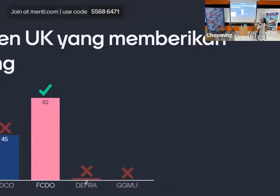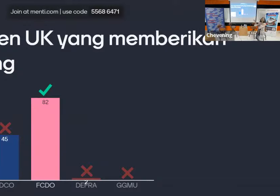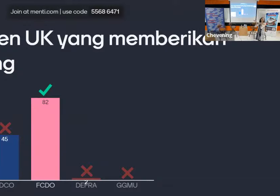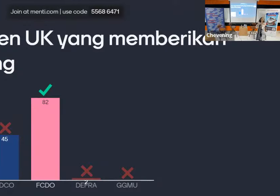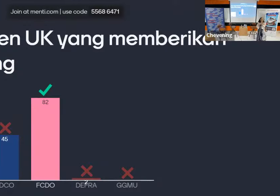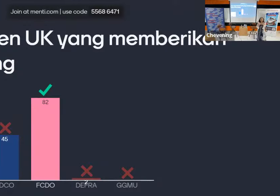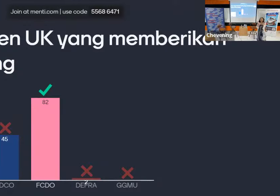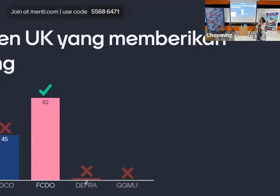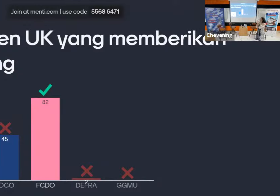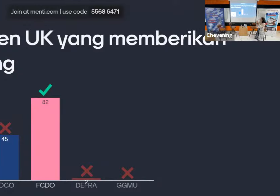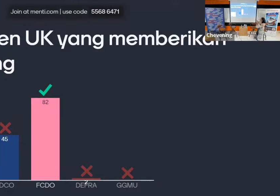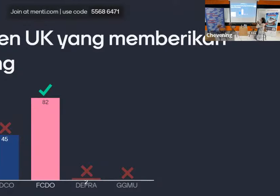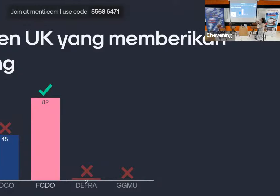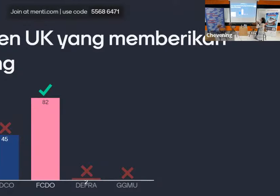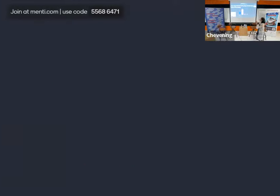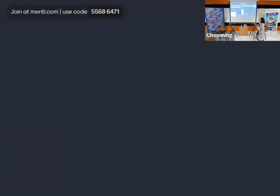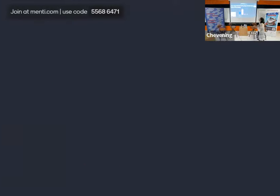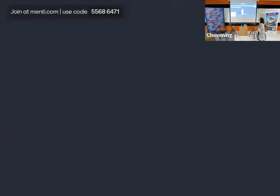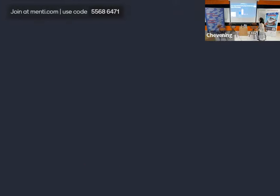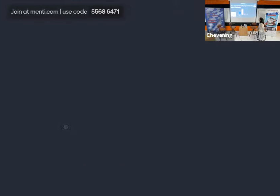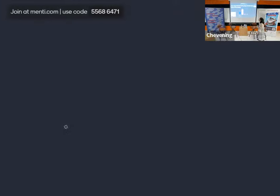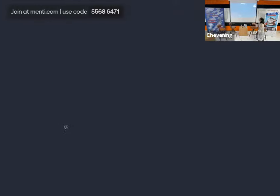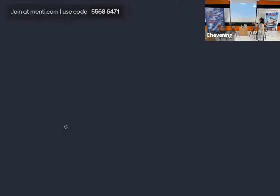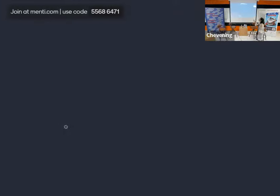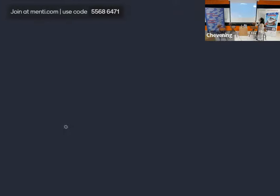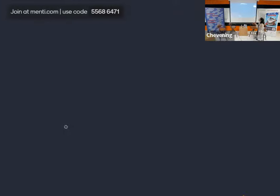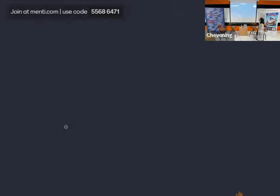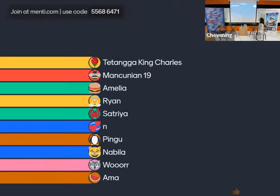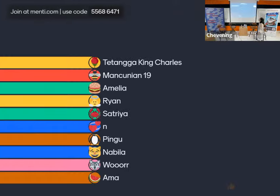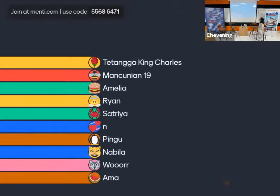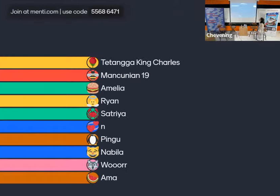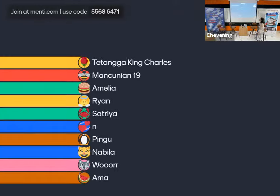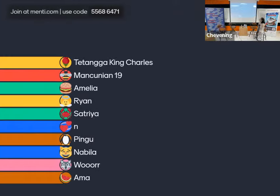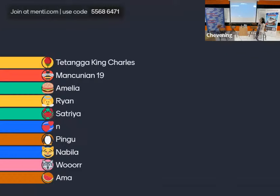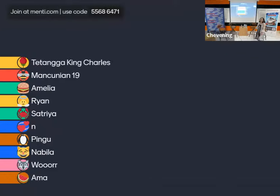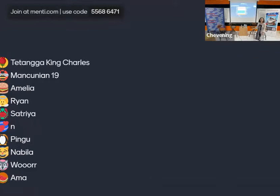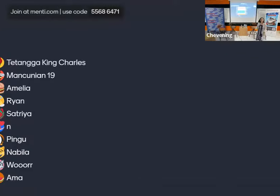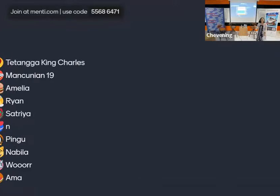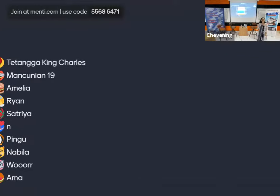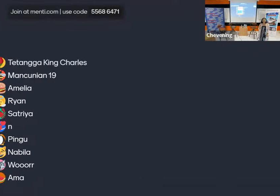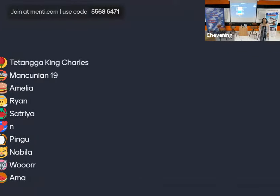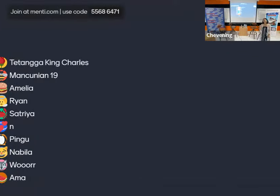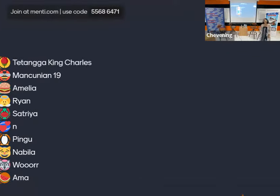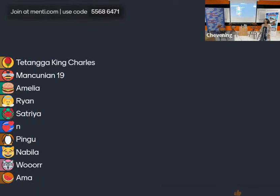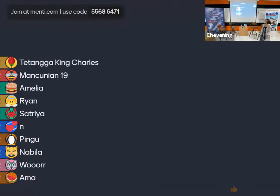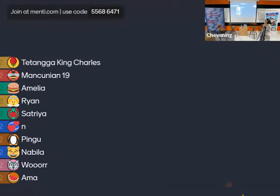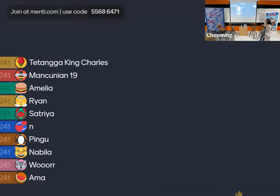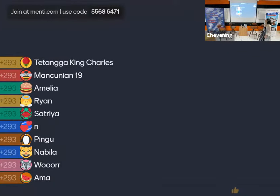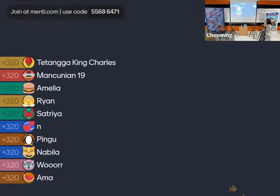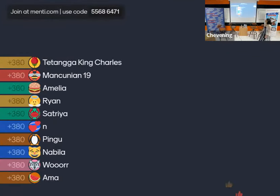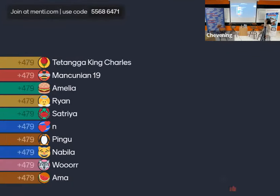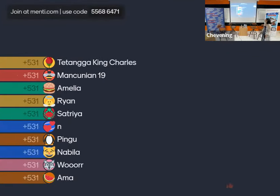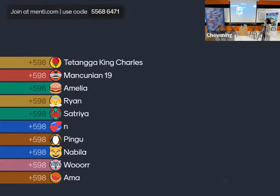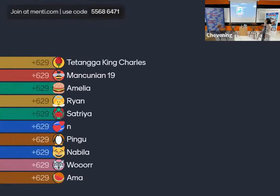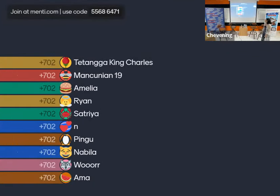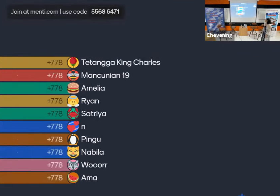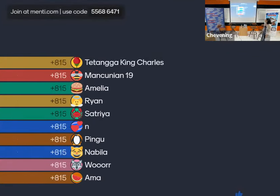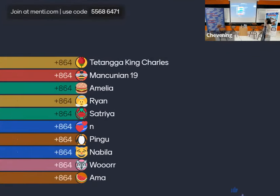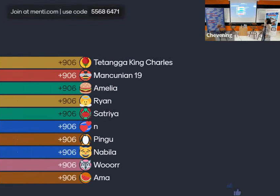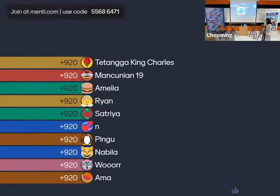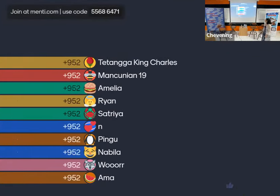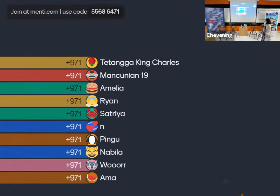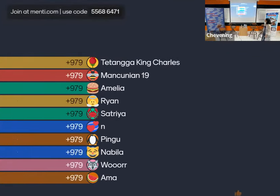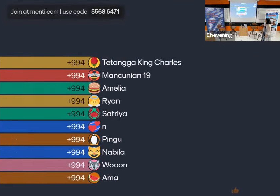oke fcdo benar ya nih yang jawab fdco mungkin harus lebih teliti lagi Heeh